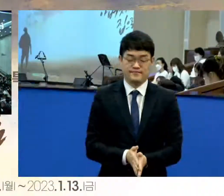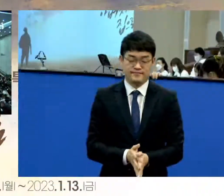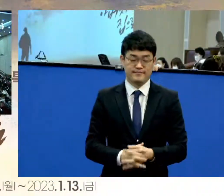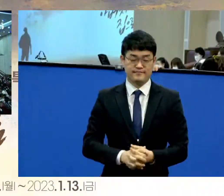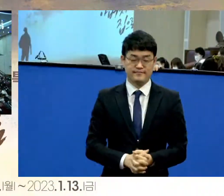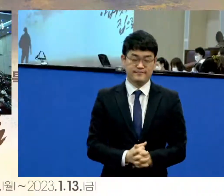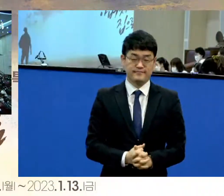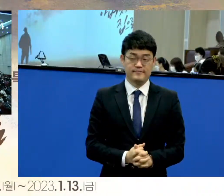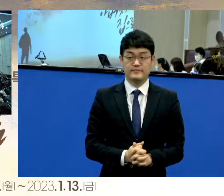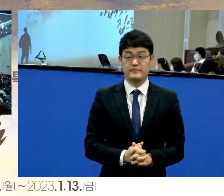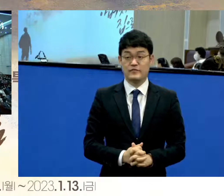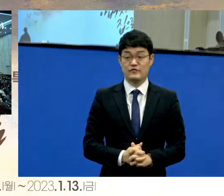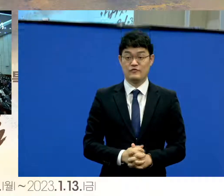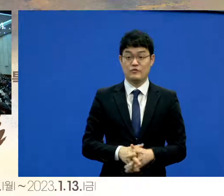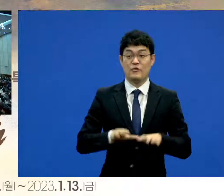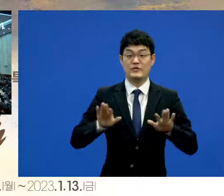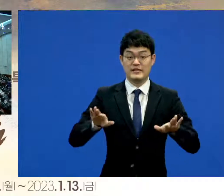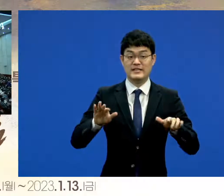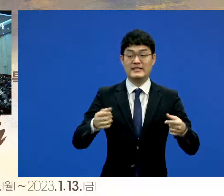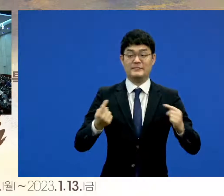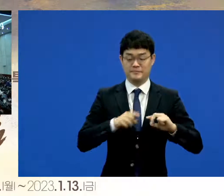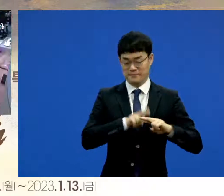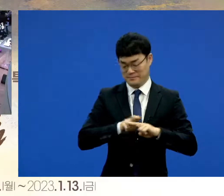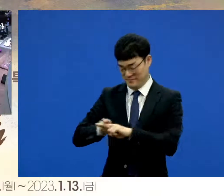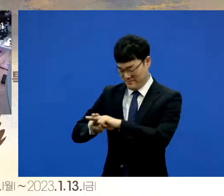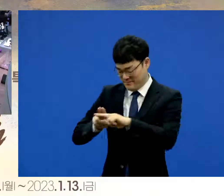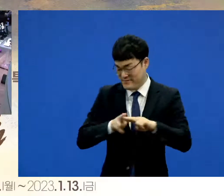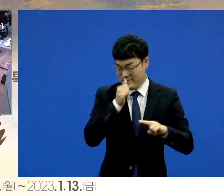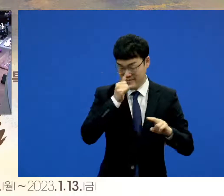자, 우리 아이들을 위해서도 박수 한번 치겠습니다.